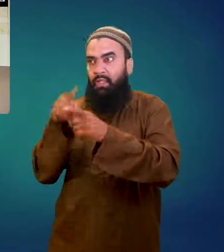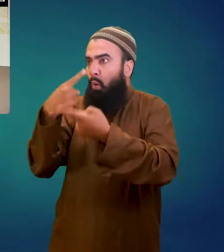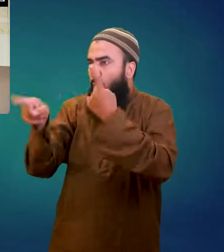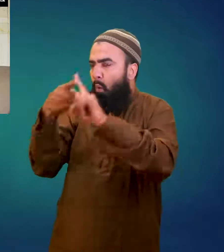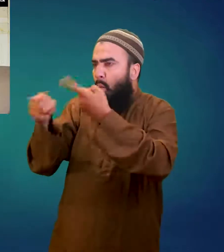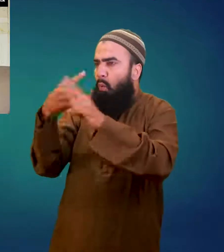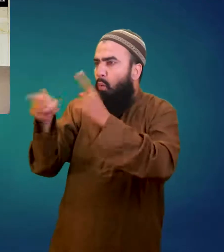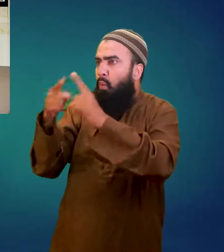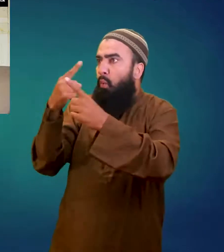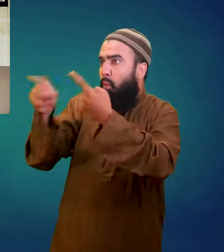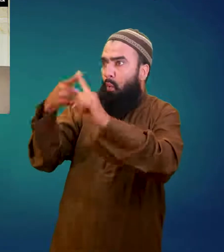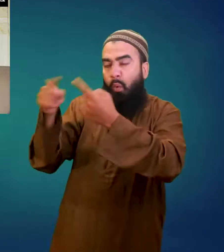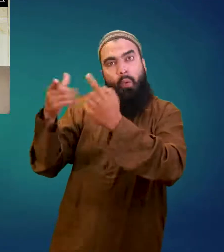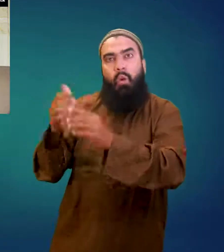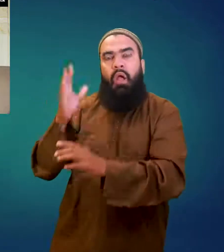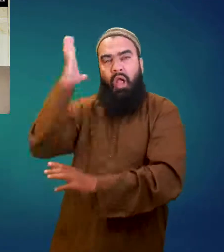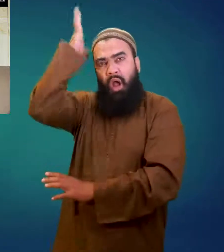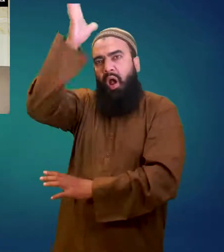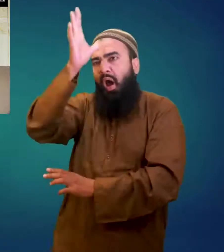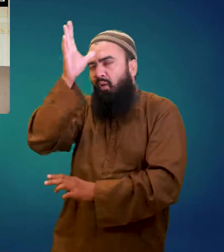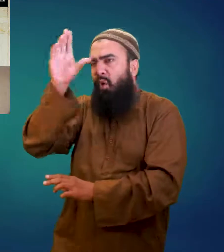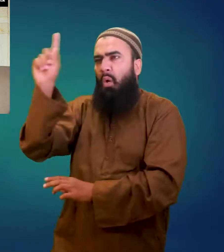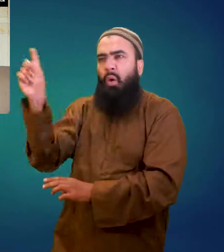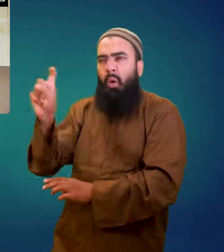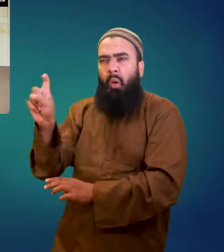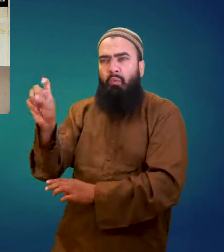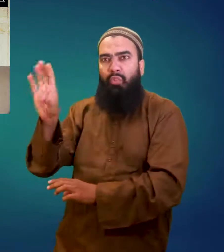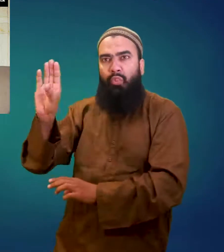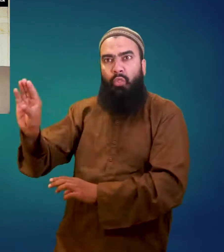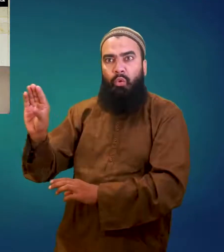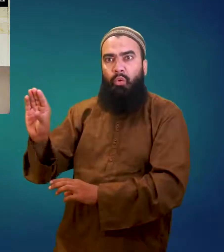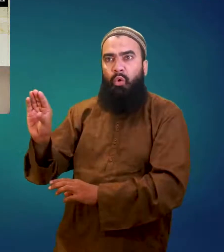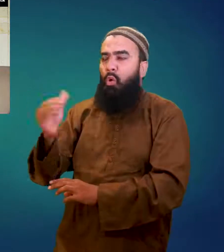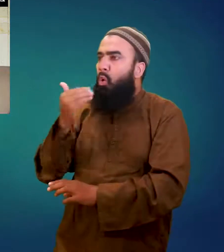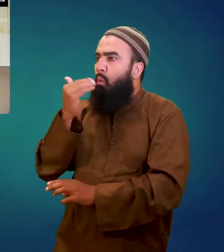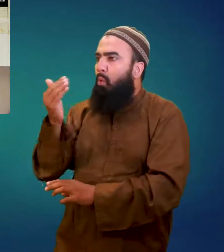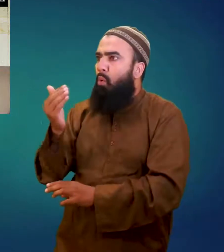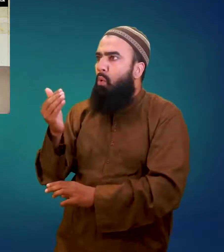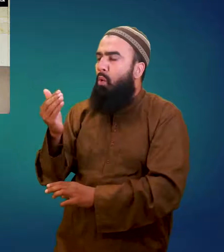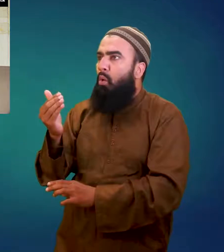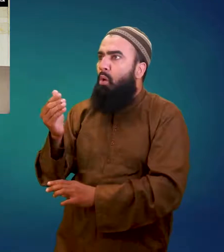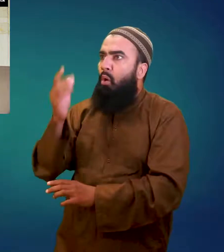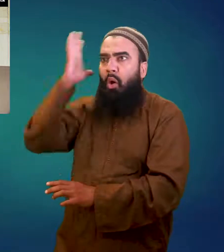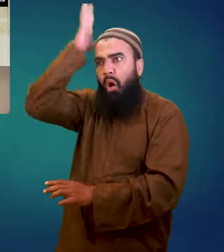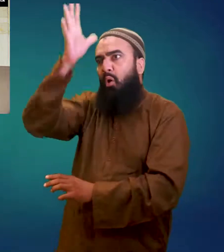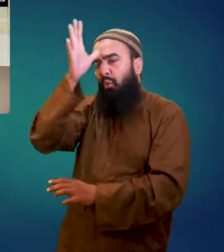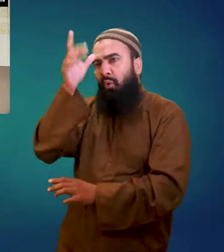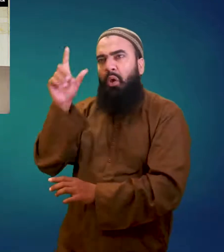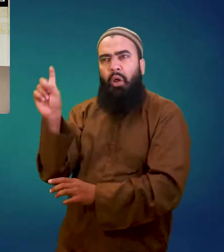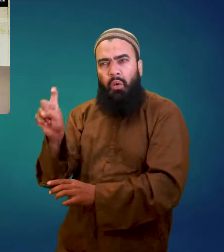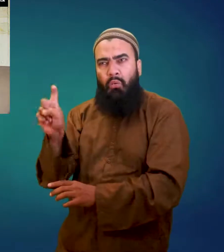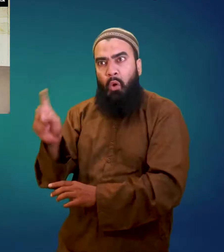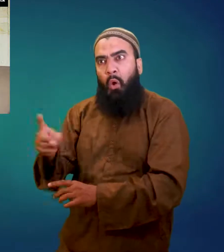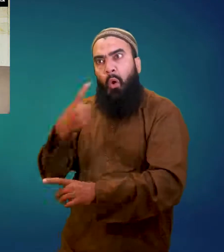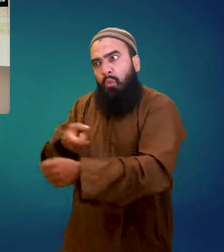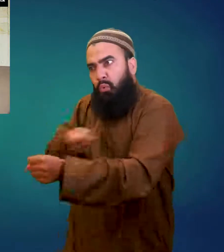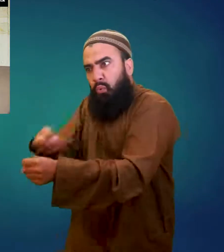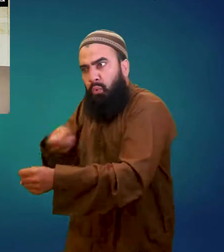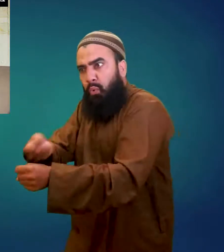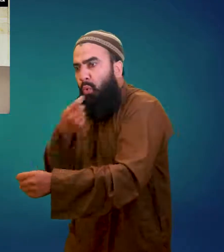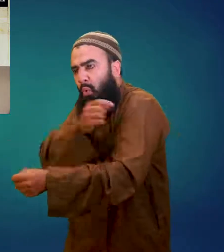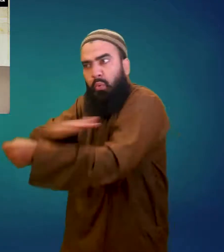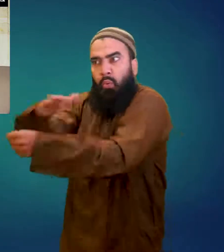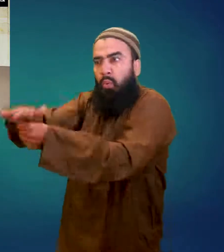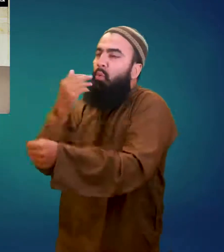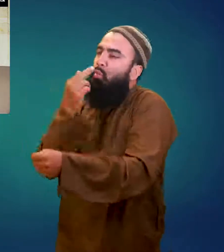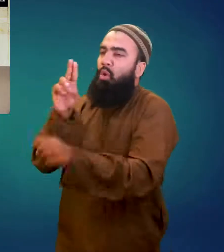کی شان و شوکت ٹوٹ جائے تو اب بجائے قتل کرنے کے انہیں قید کر لیا جائے۔ پھر